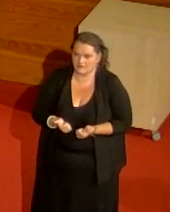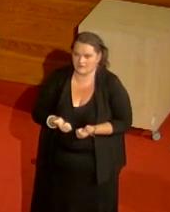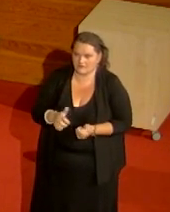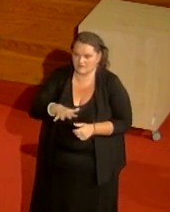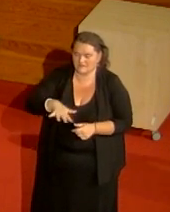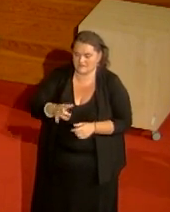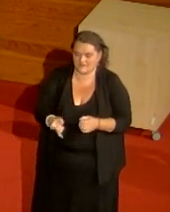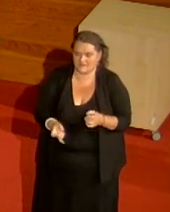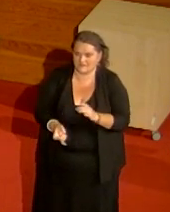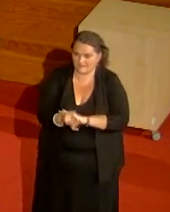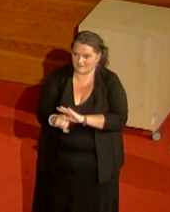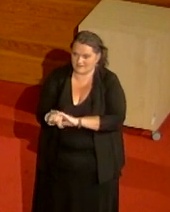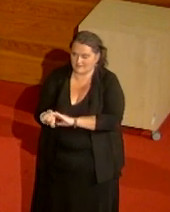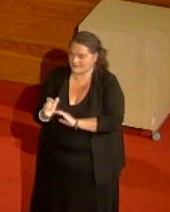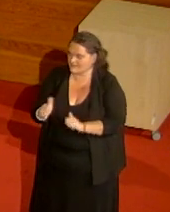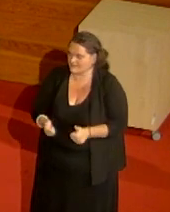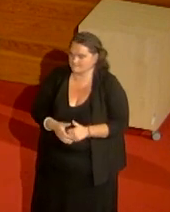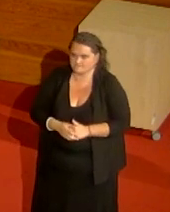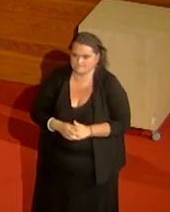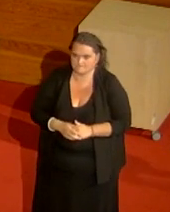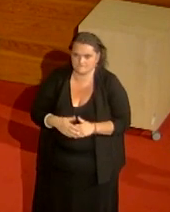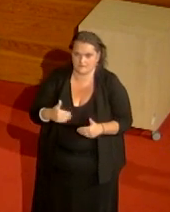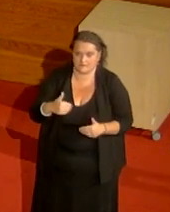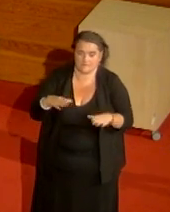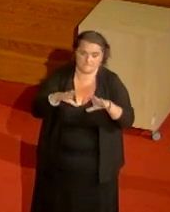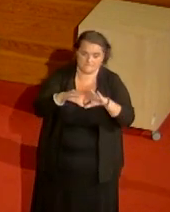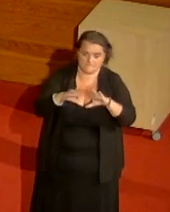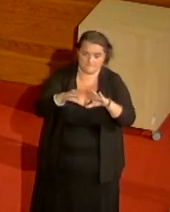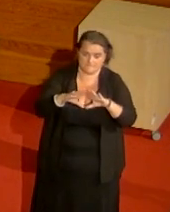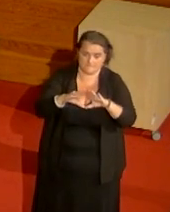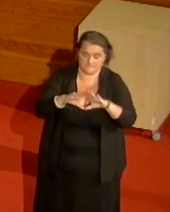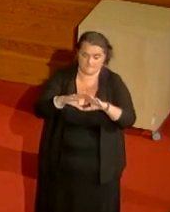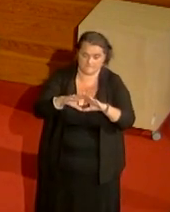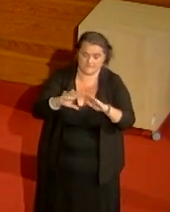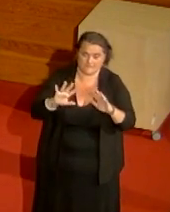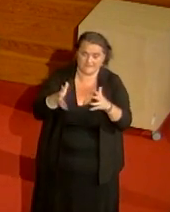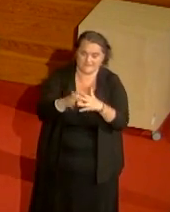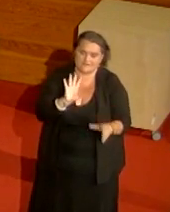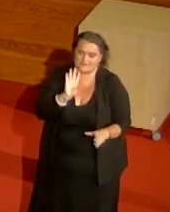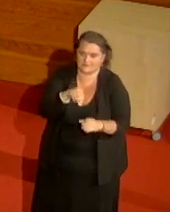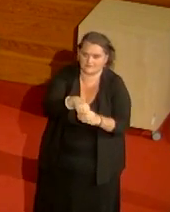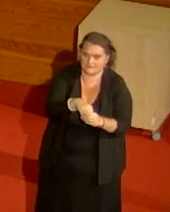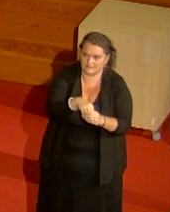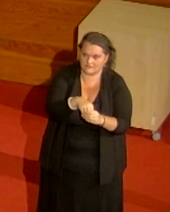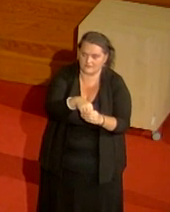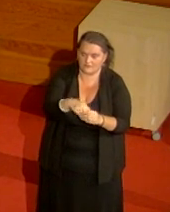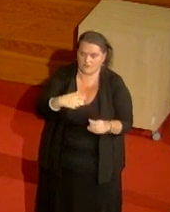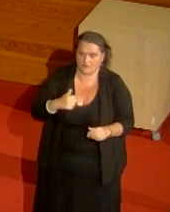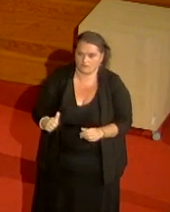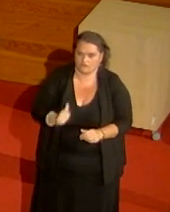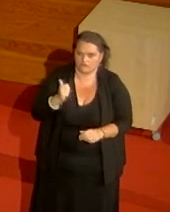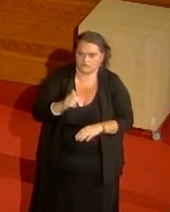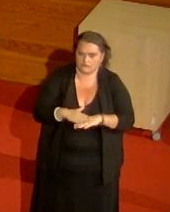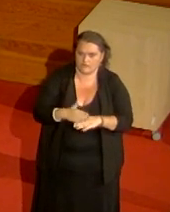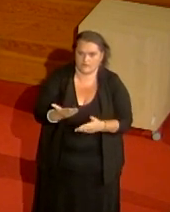espacios e de de feminismo en en en internet y eh Yo tuve la oportunidad de colaborar con el